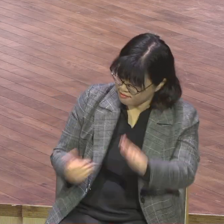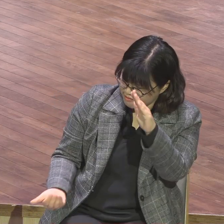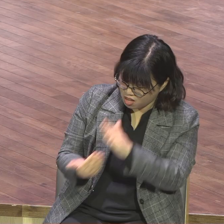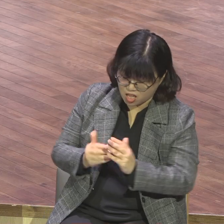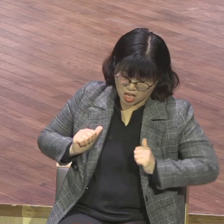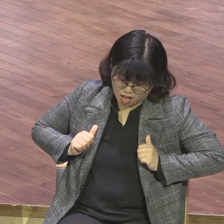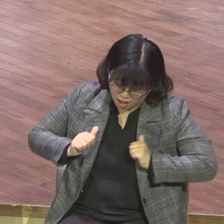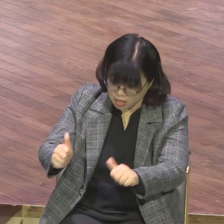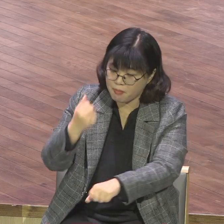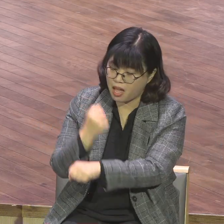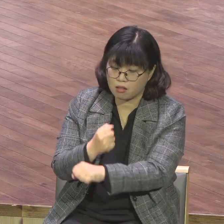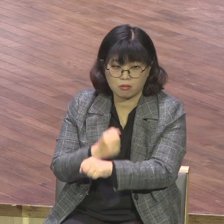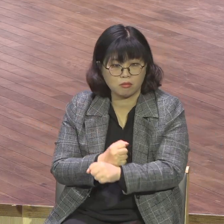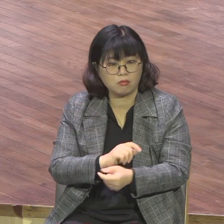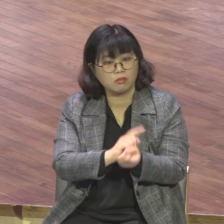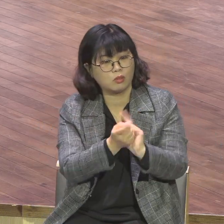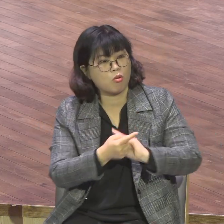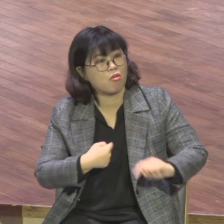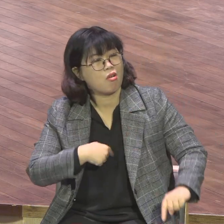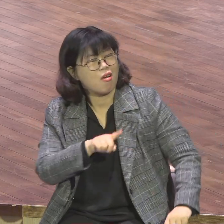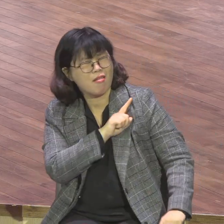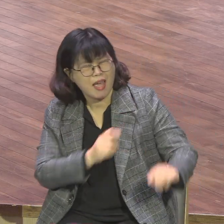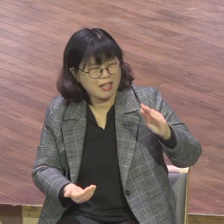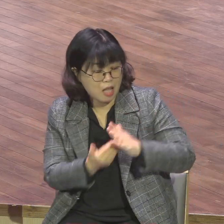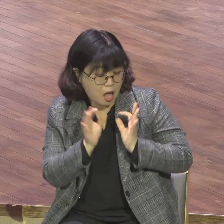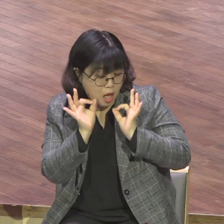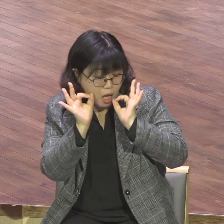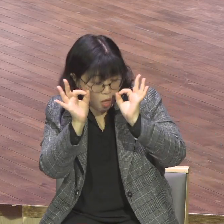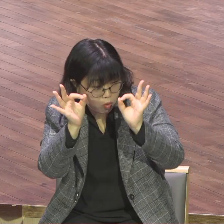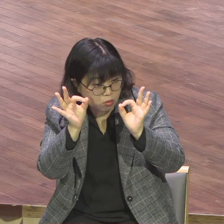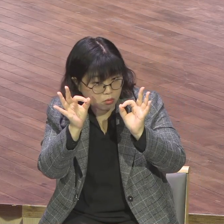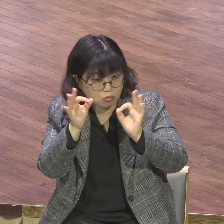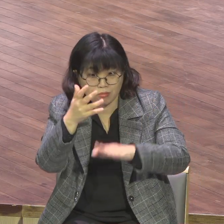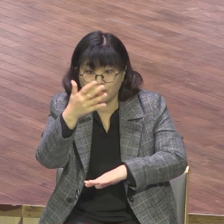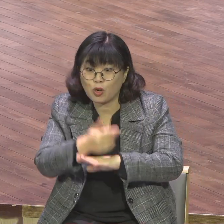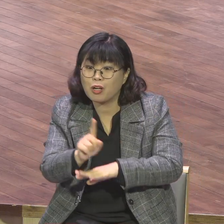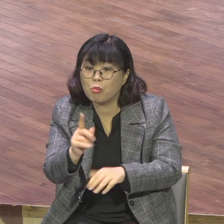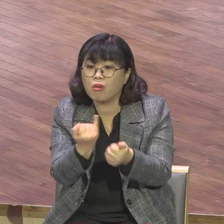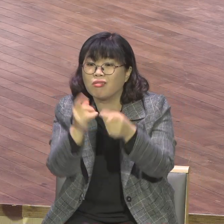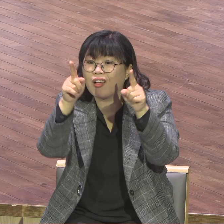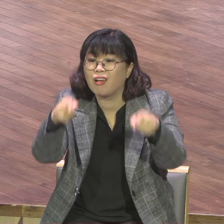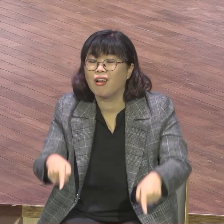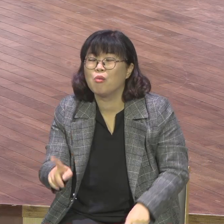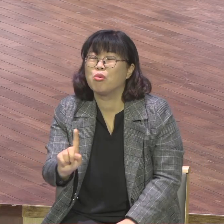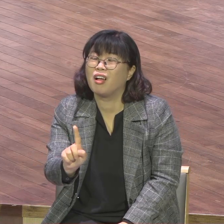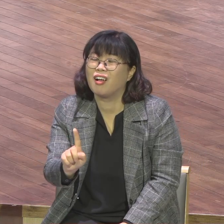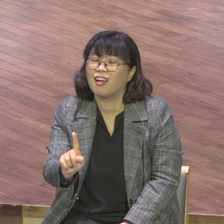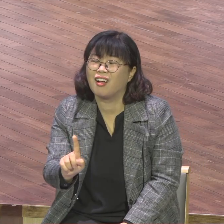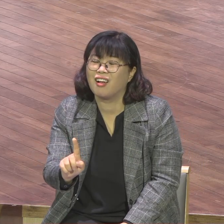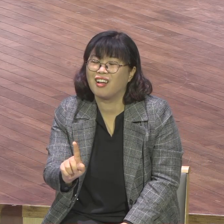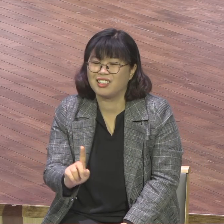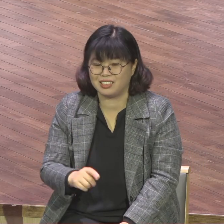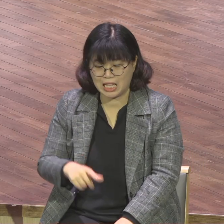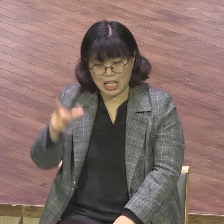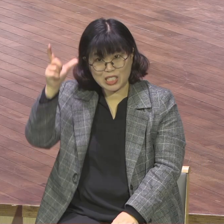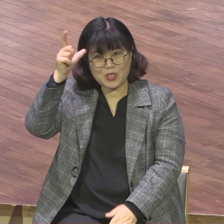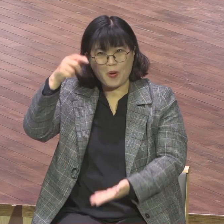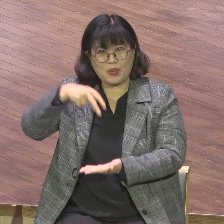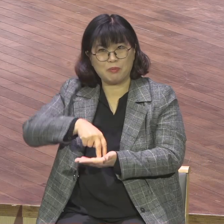무슨 말입니까? 상대방의 입장은 전혀 고려하지 아니하고 내